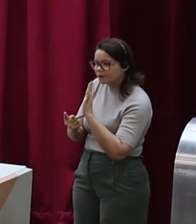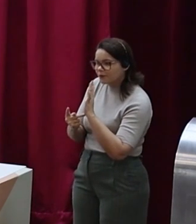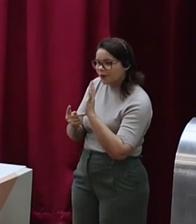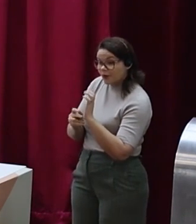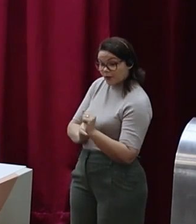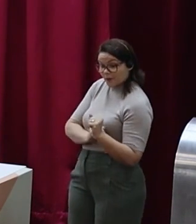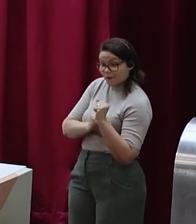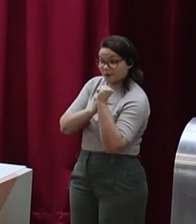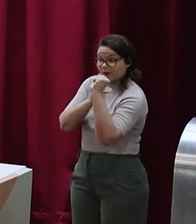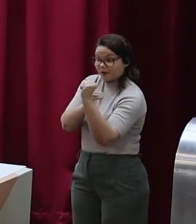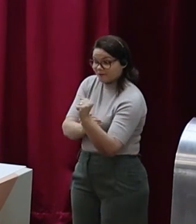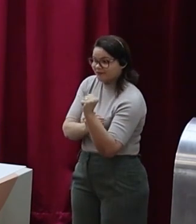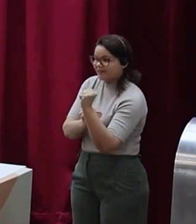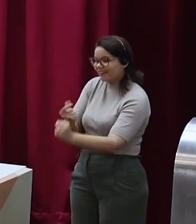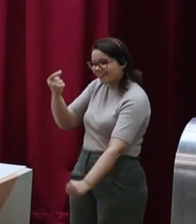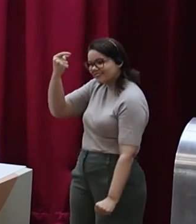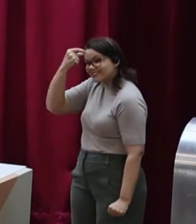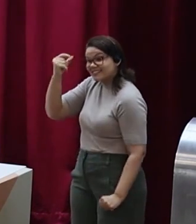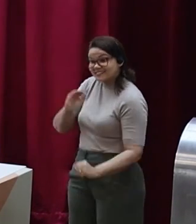y por otra parte empoderamiento.